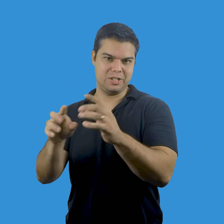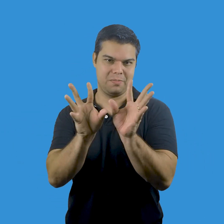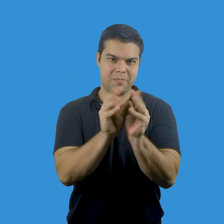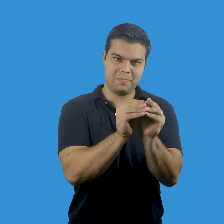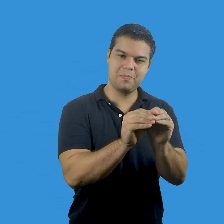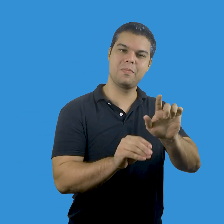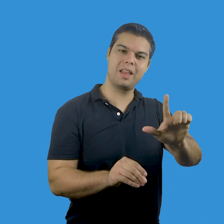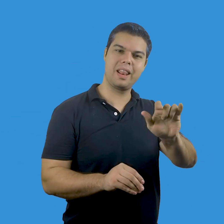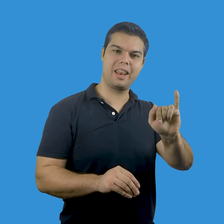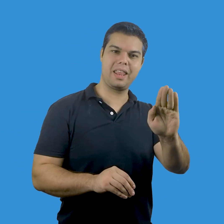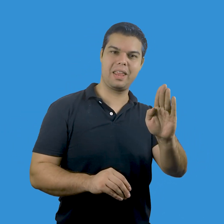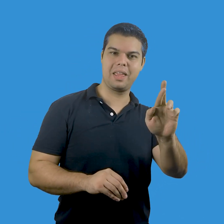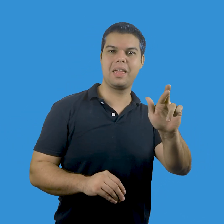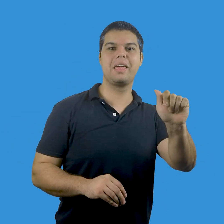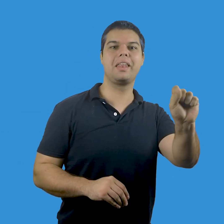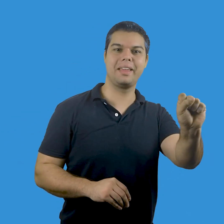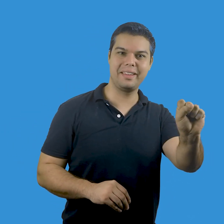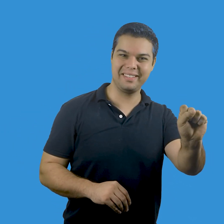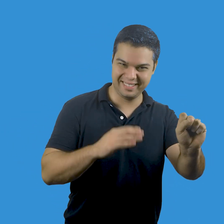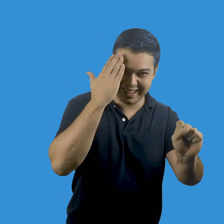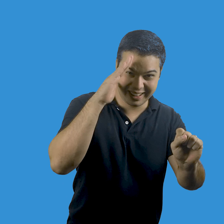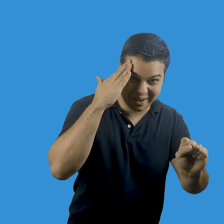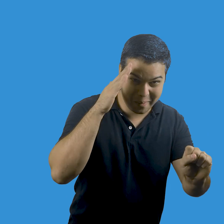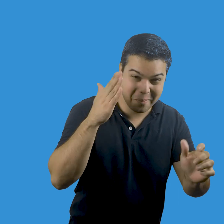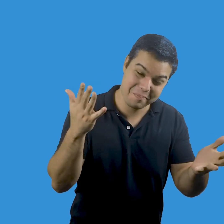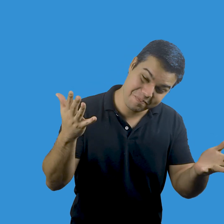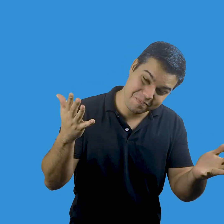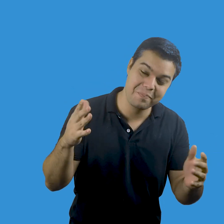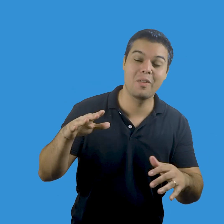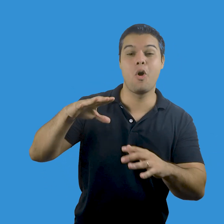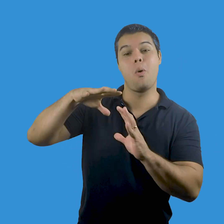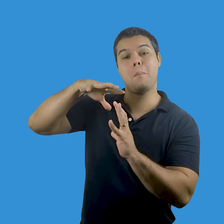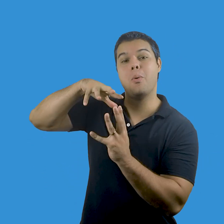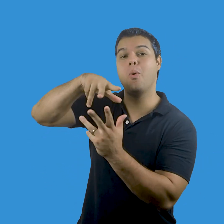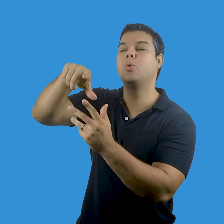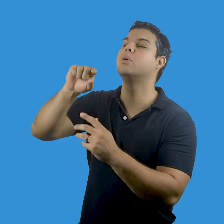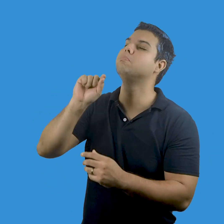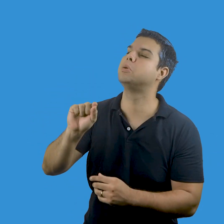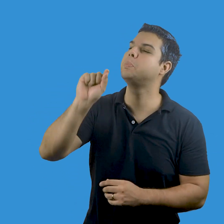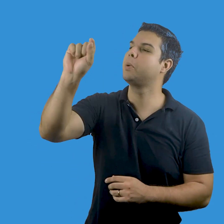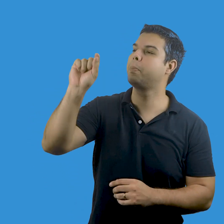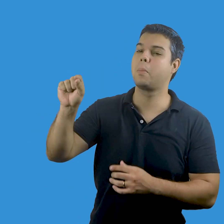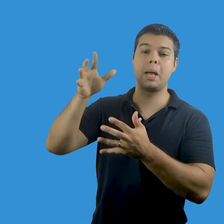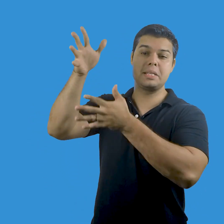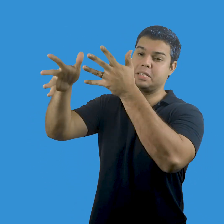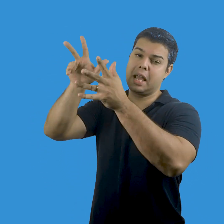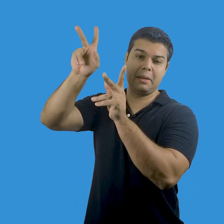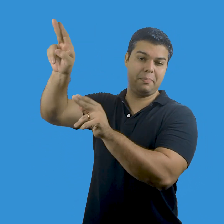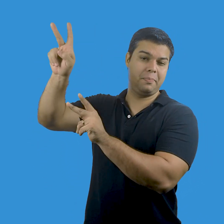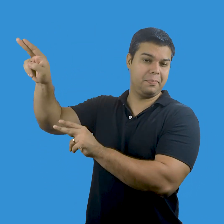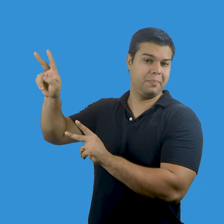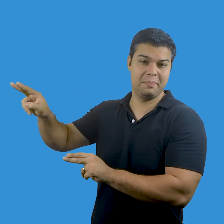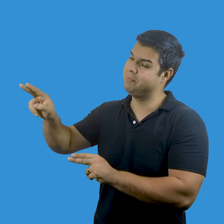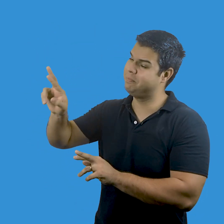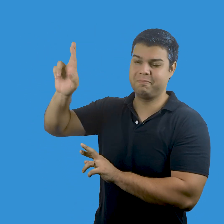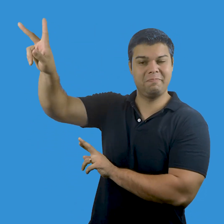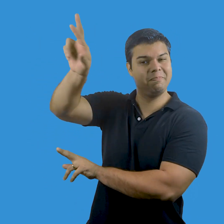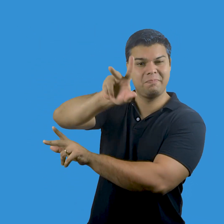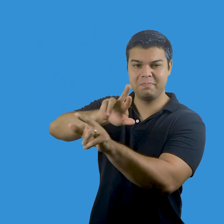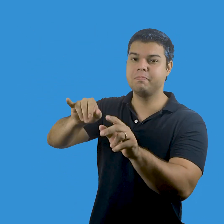fácil entender que existem diferentes línguas de sinais no mundo, como a língua americana de sinais, a